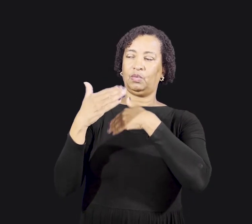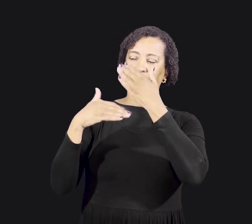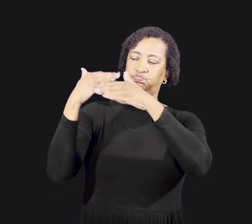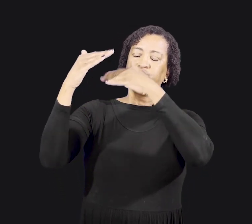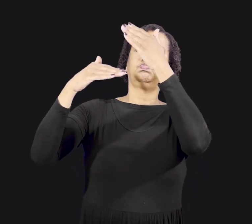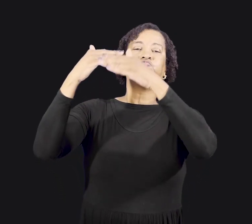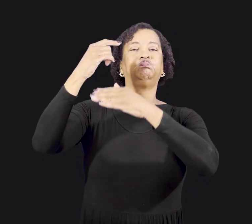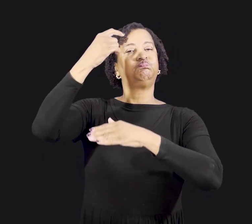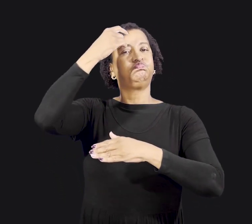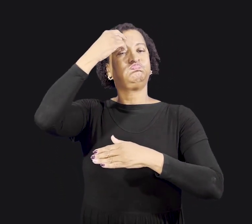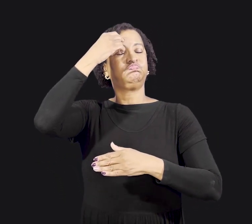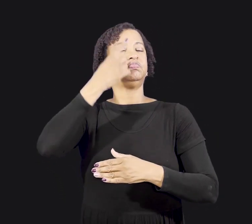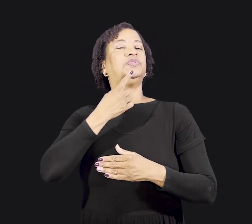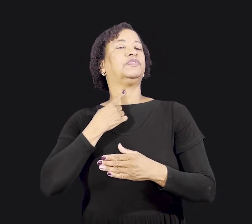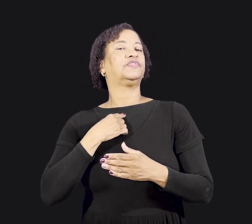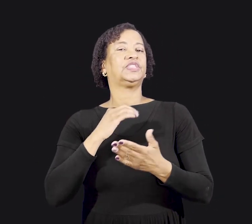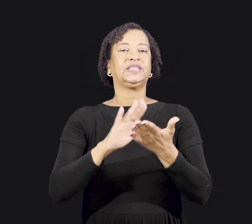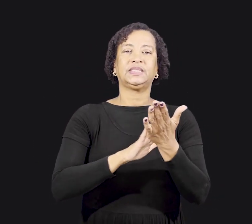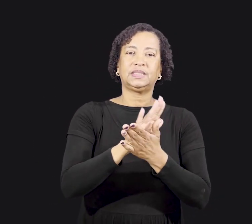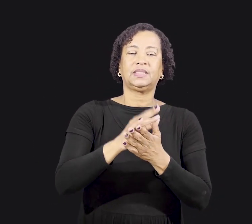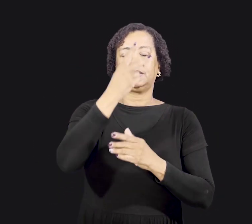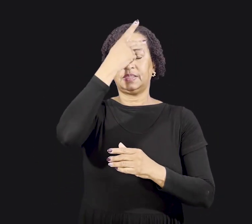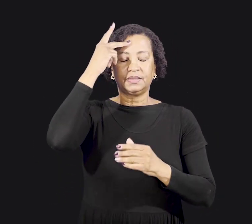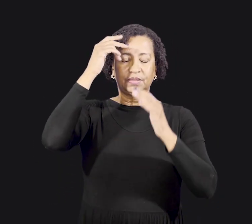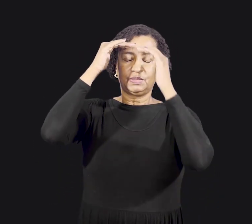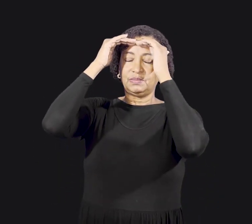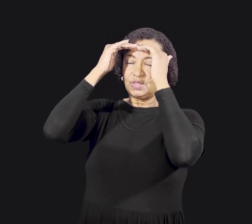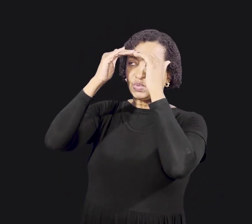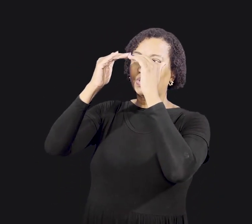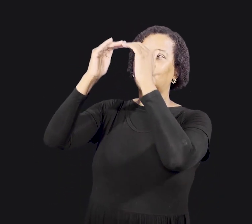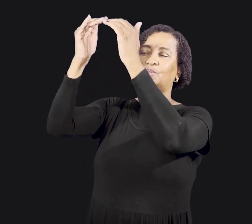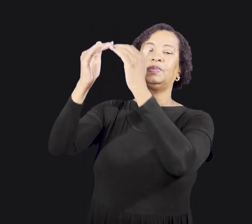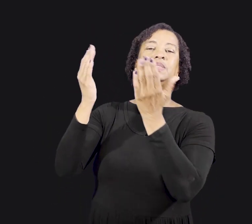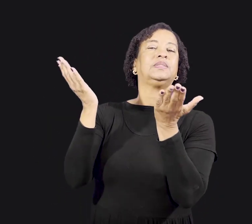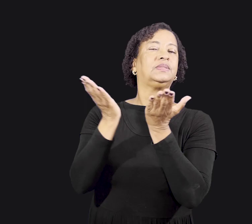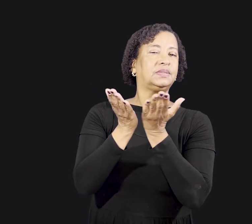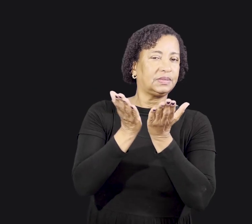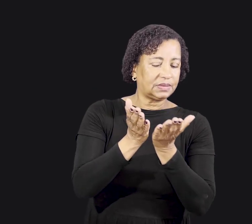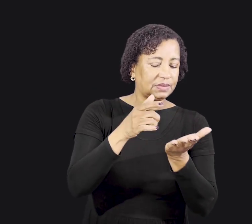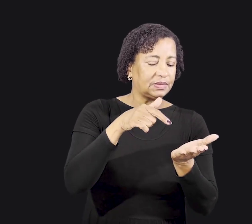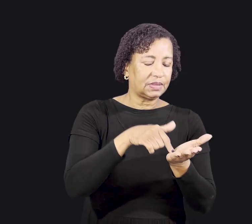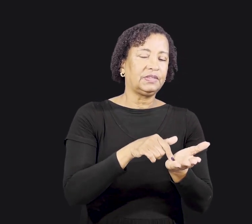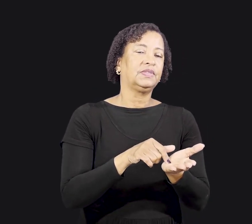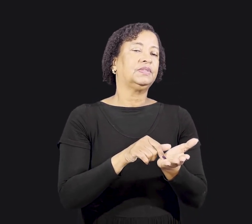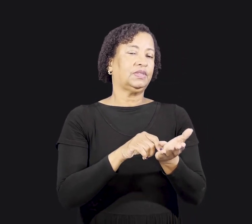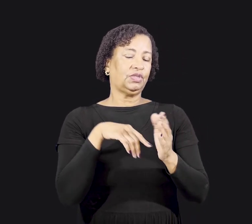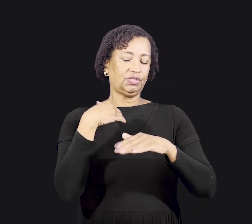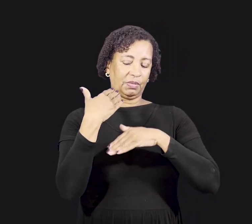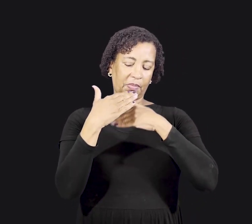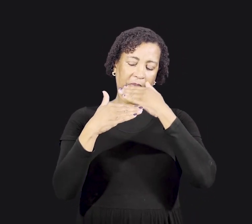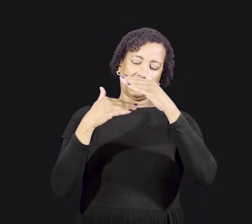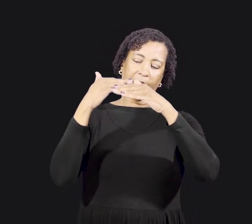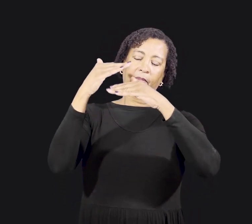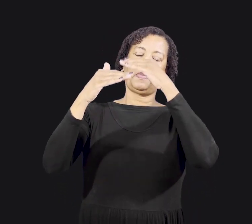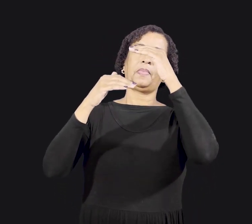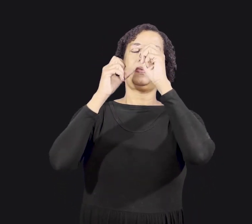o seu intelecto, nem a sua vontade. Essas pessoas obedecem à palavra de Deus e produzem fruto a 30, a 60 e a 100 por